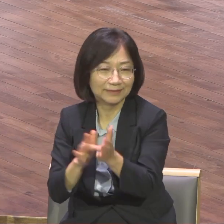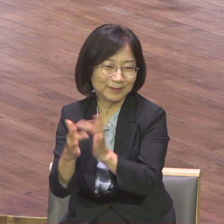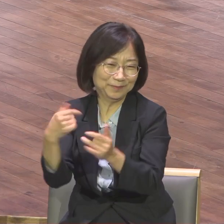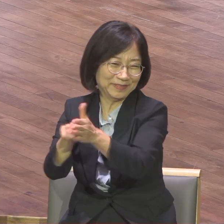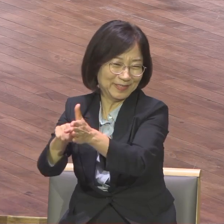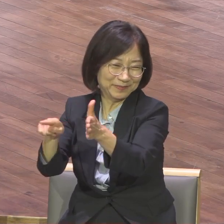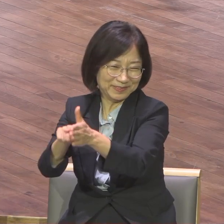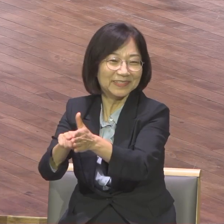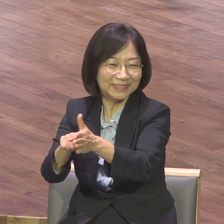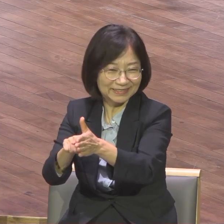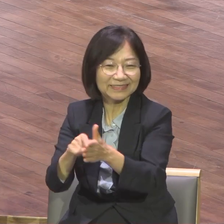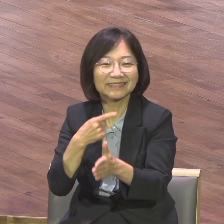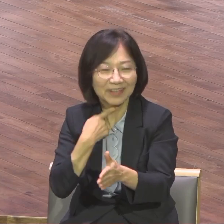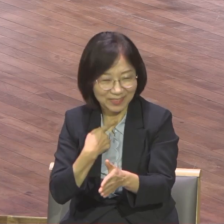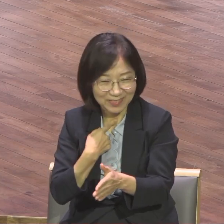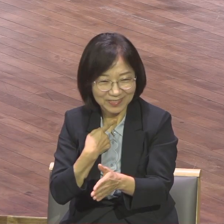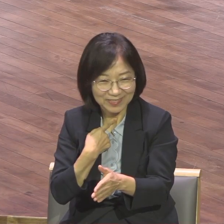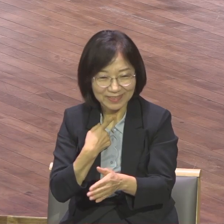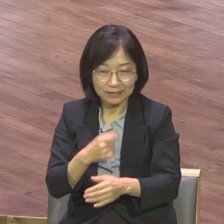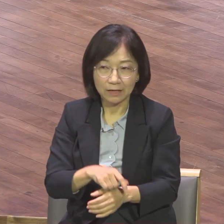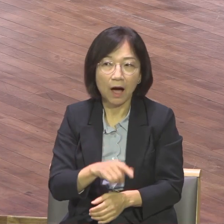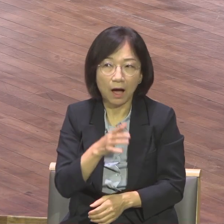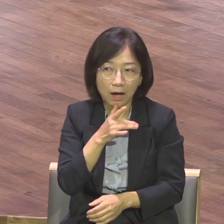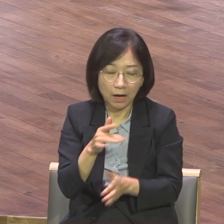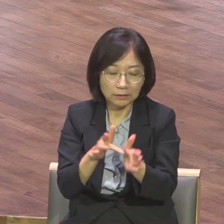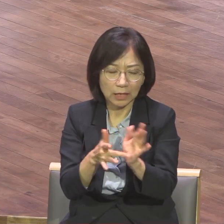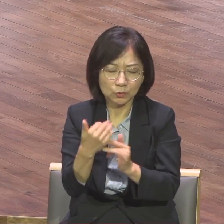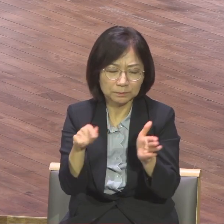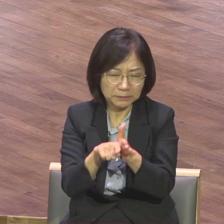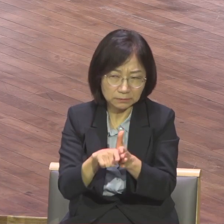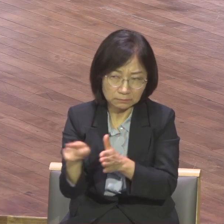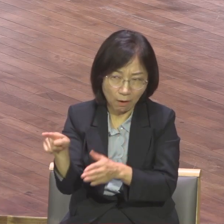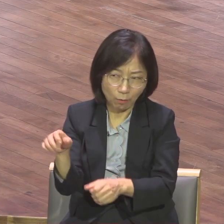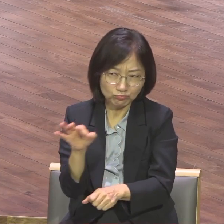영향을 엄청 받았어. 아 예수 믿으면 저래 되는 거구나.